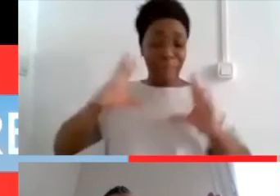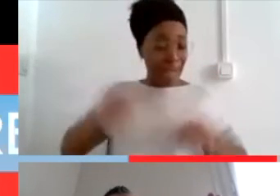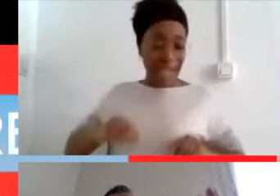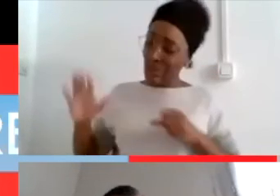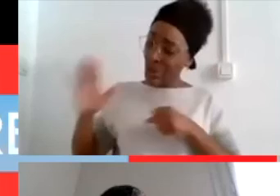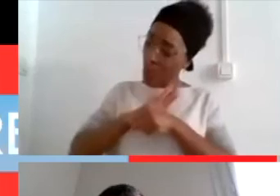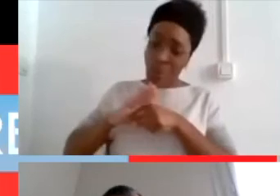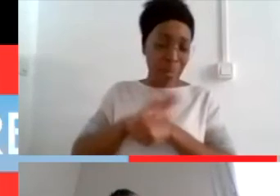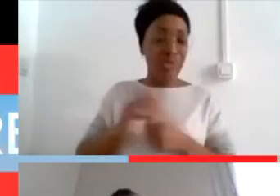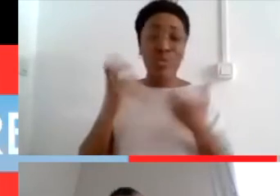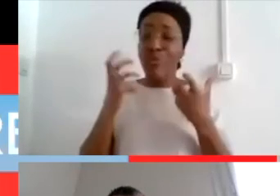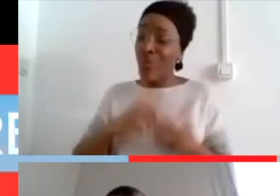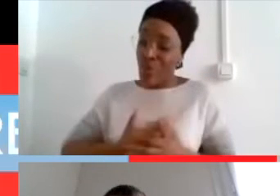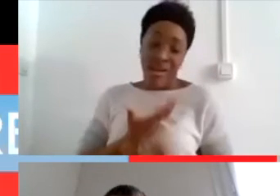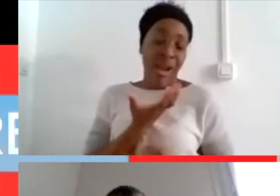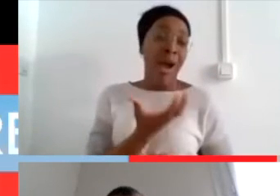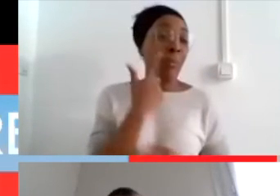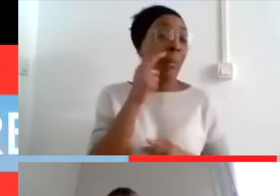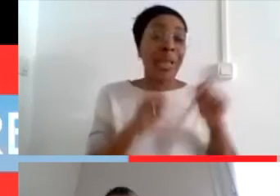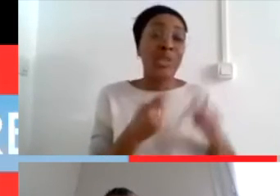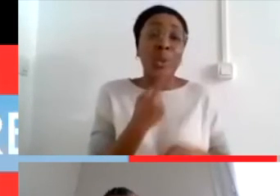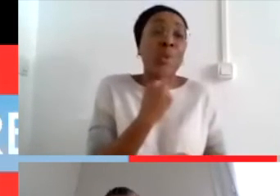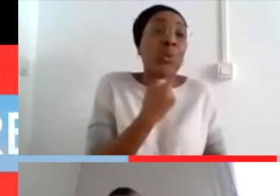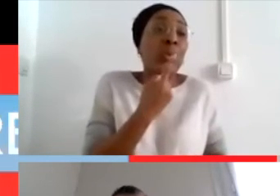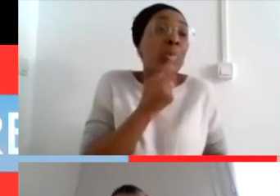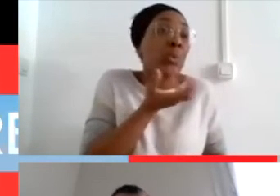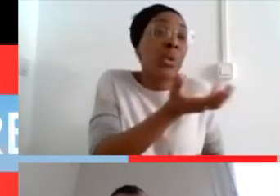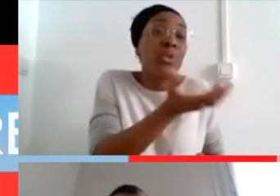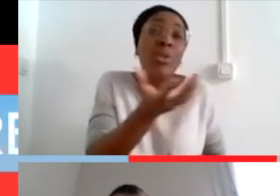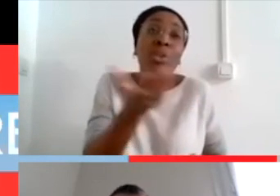gens puissent en goûter à travers ma vie, puissent le goûter».